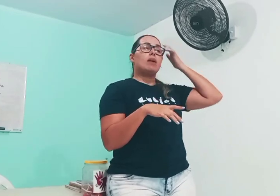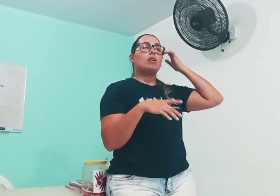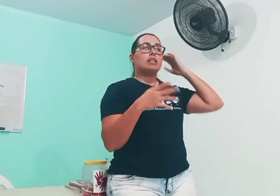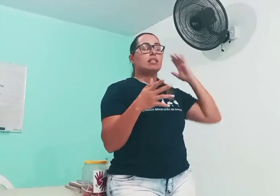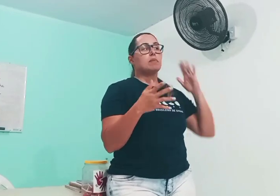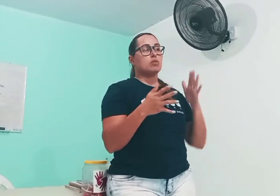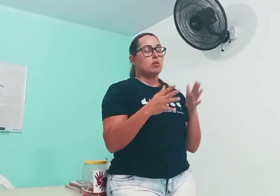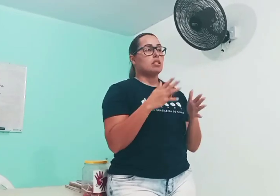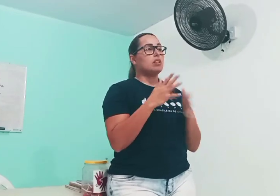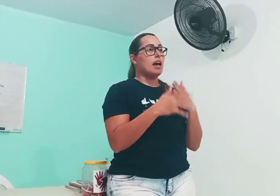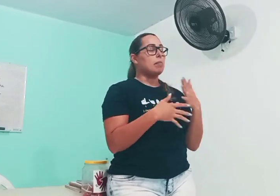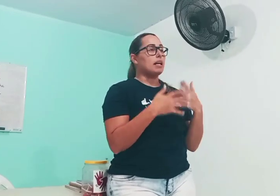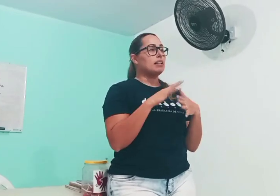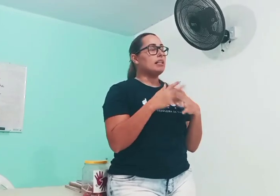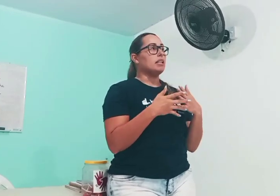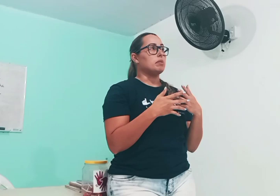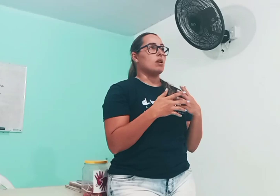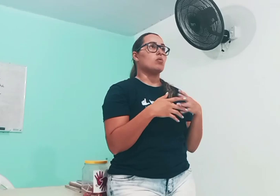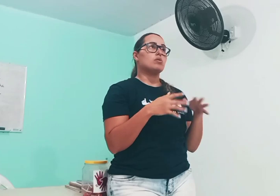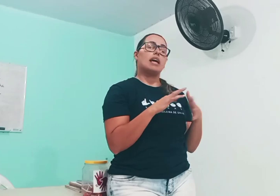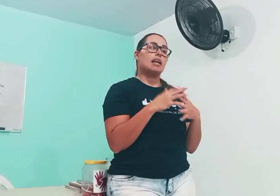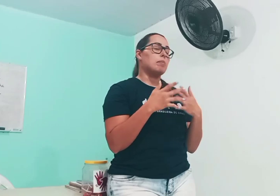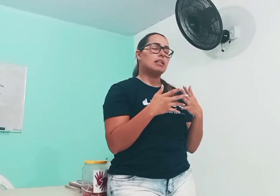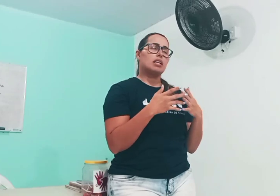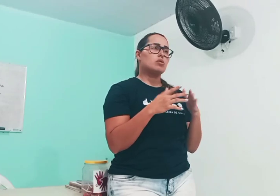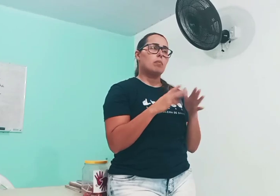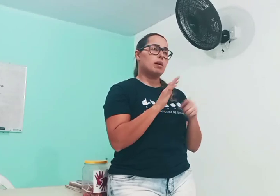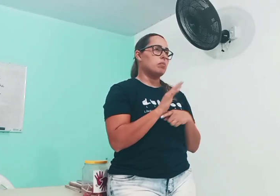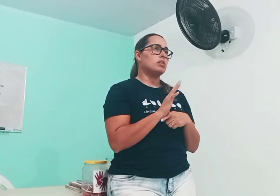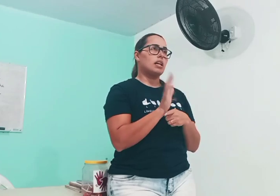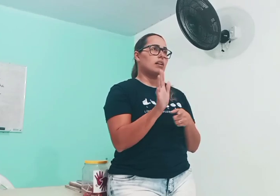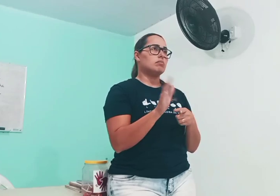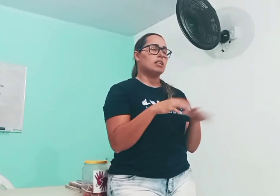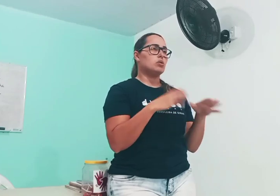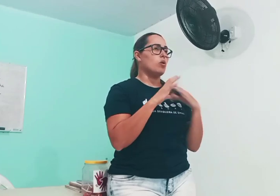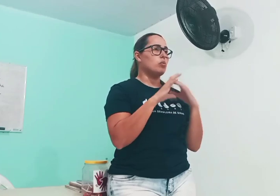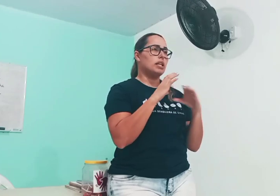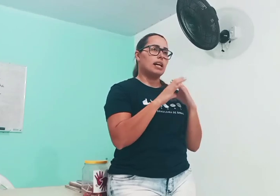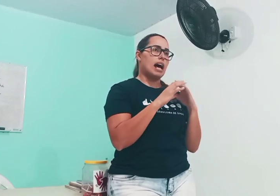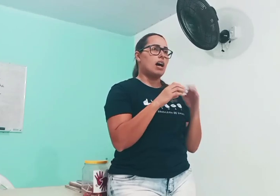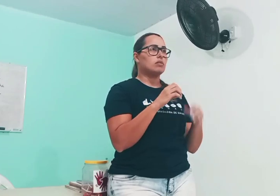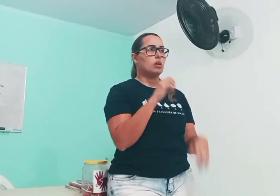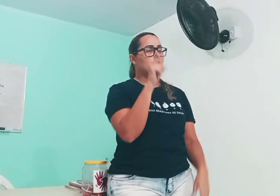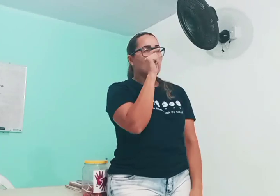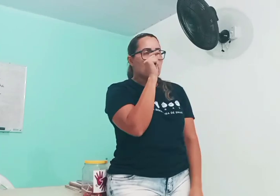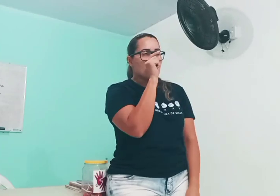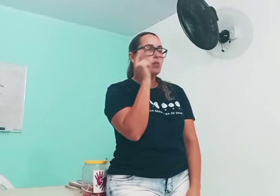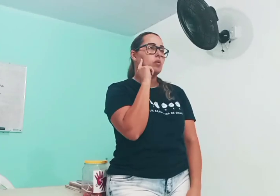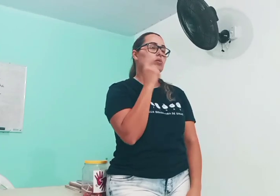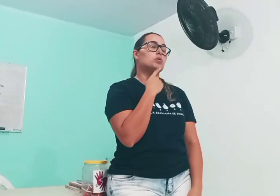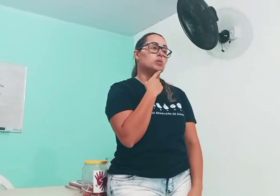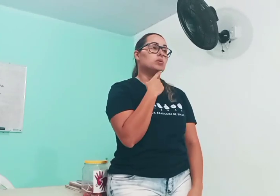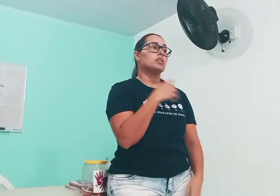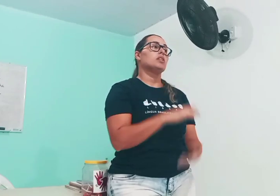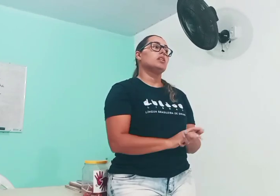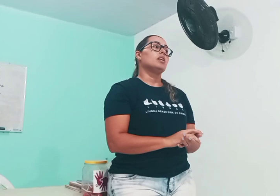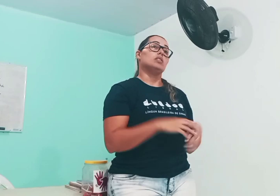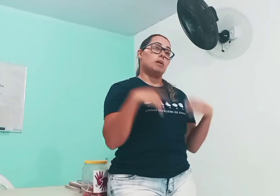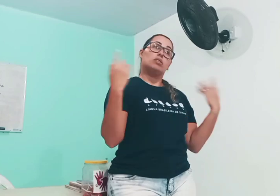maioria das pessoas que, né, aprendem línguas. Alguns querem aprender só para poder, né, se comunicar, né, um pouquinho com isso. Espero que não